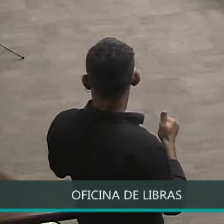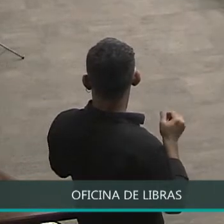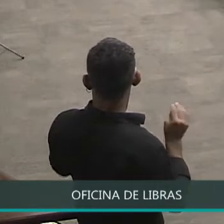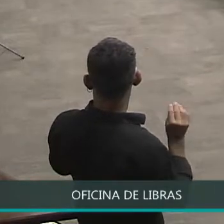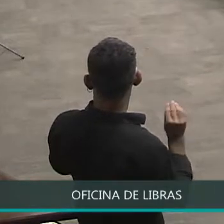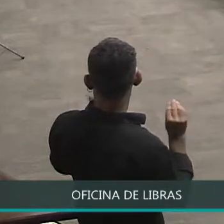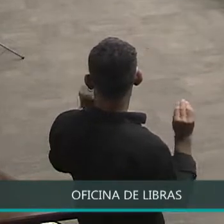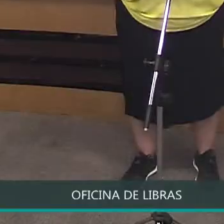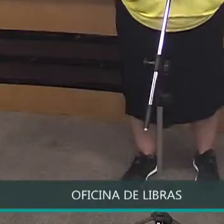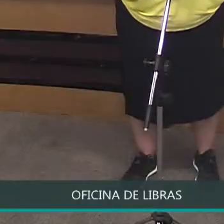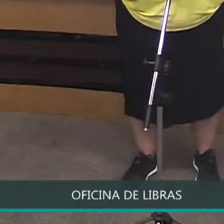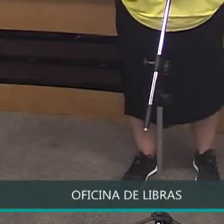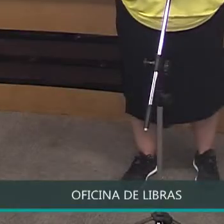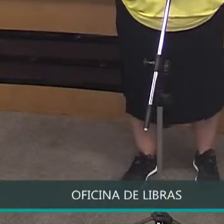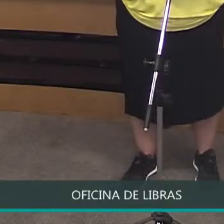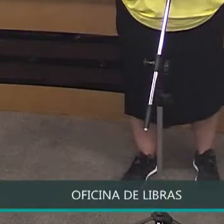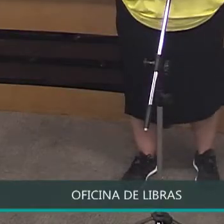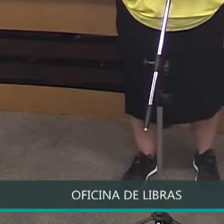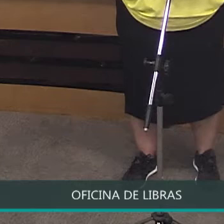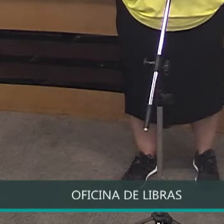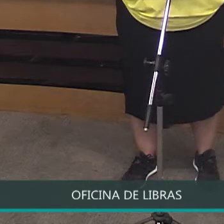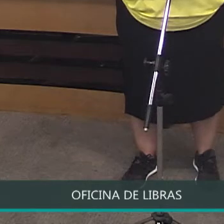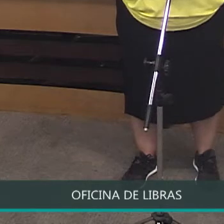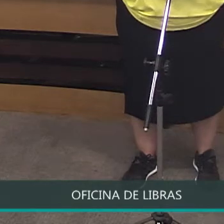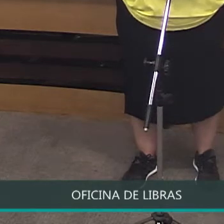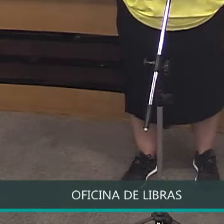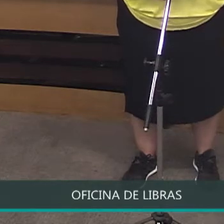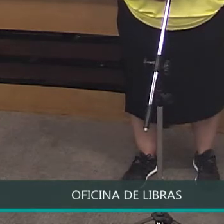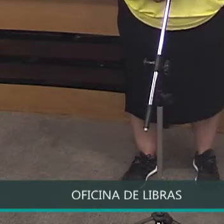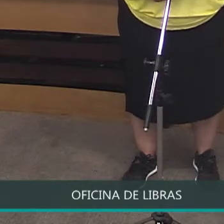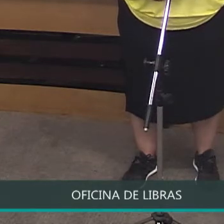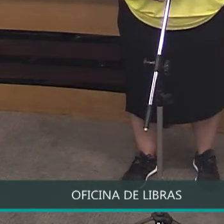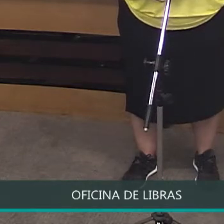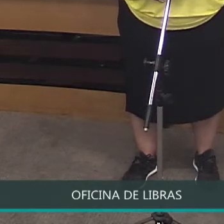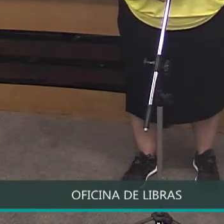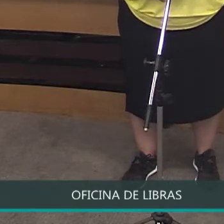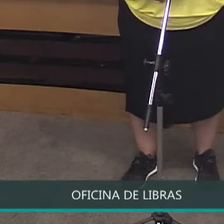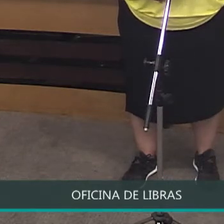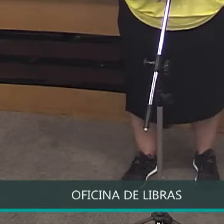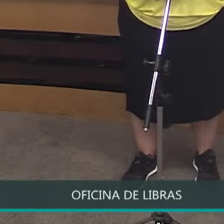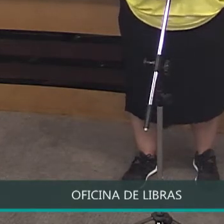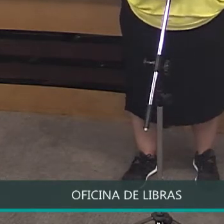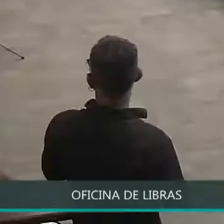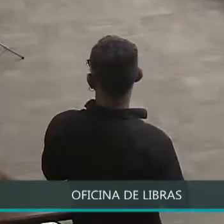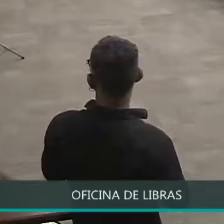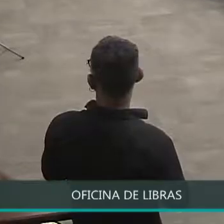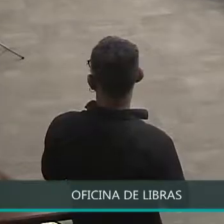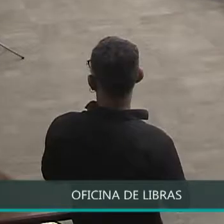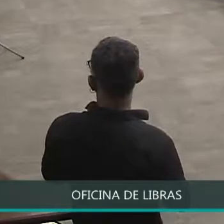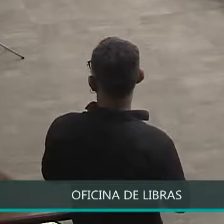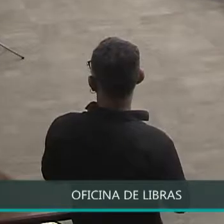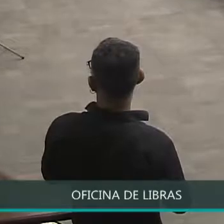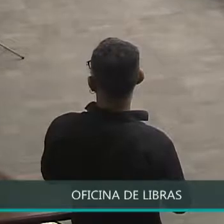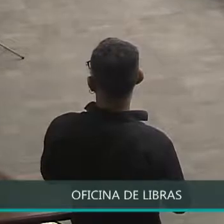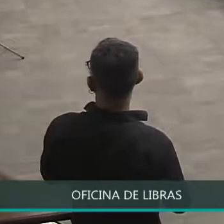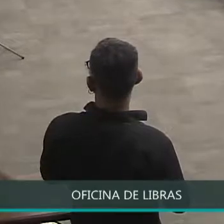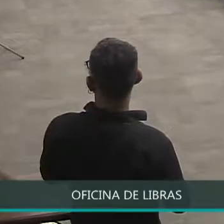isso. Todos assinaram a lista? Pegaram o material? Tá. Então, eu desejo para vocês